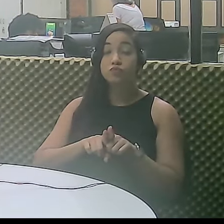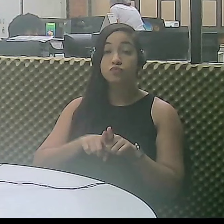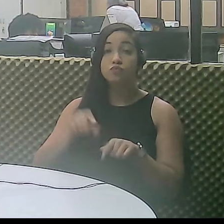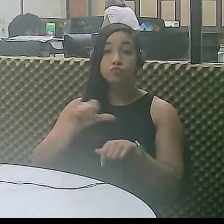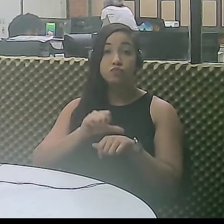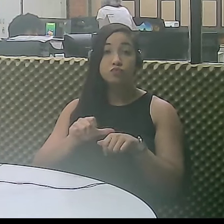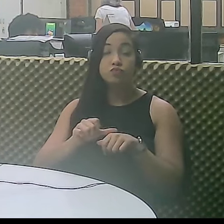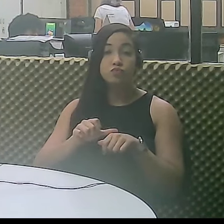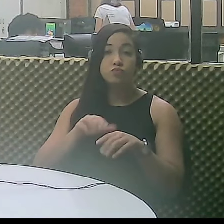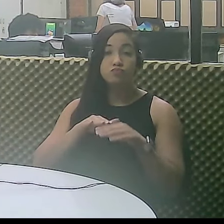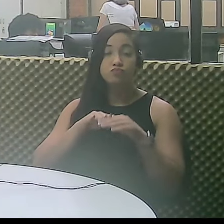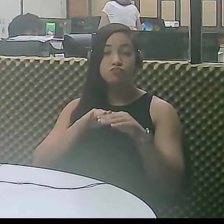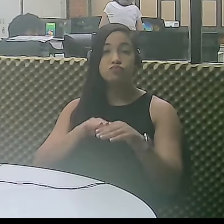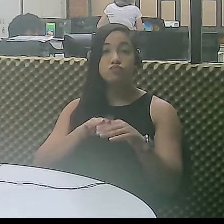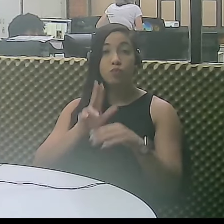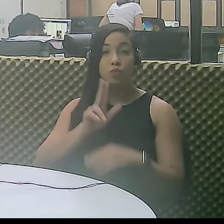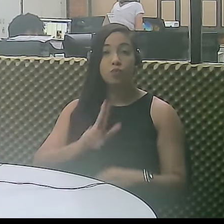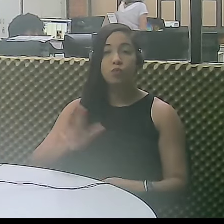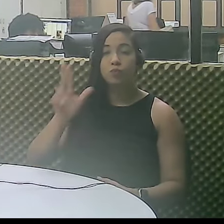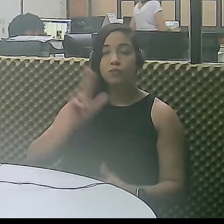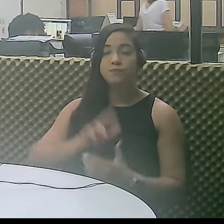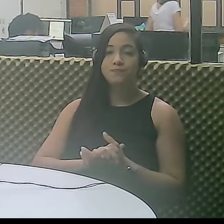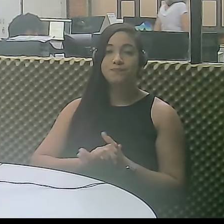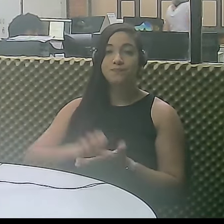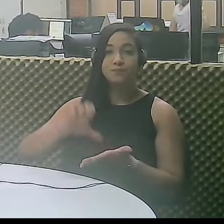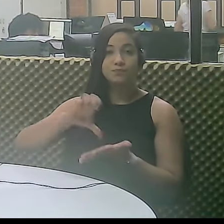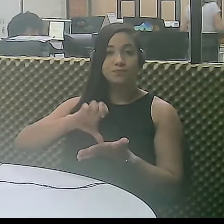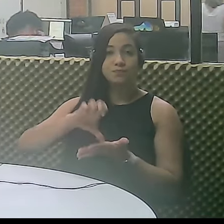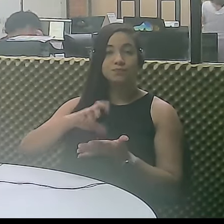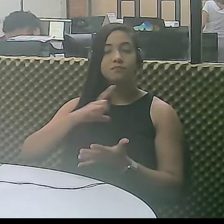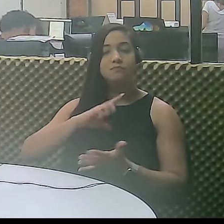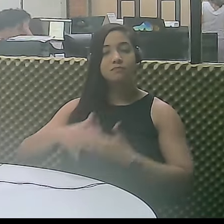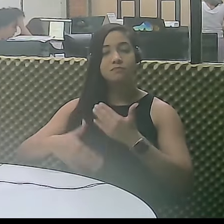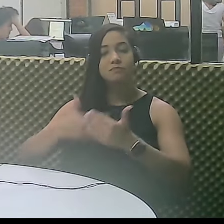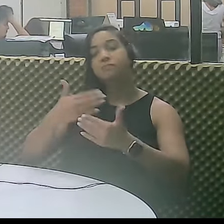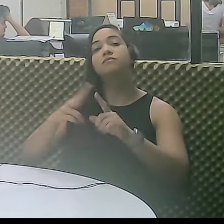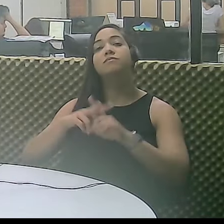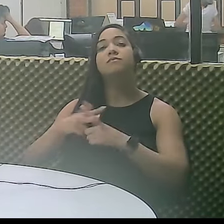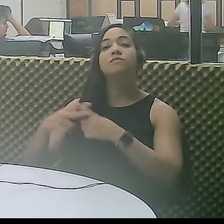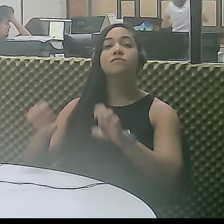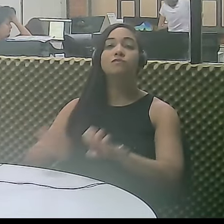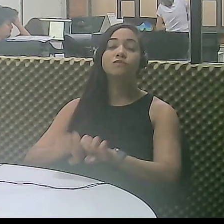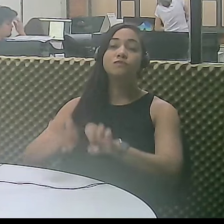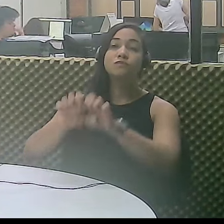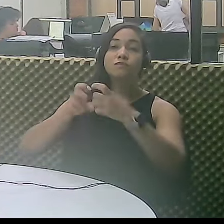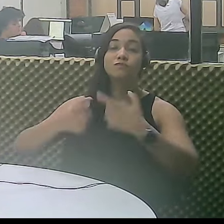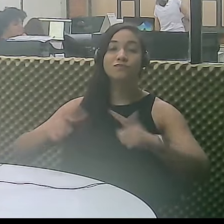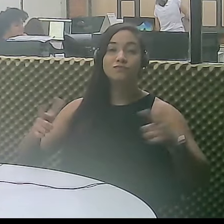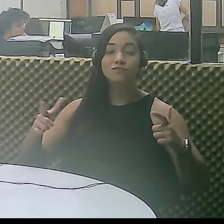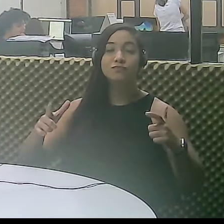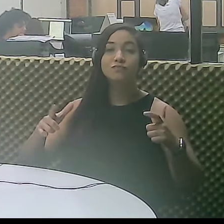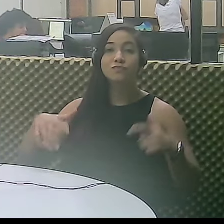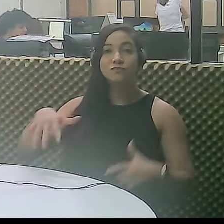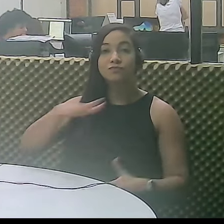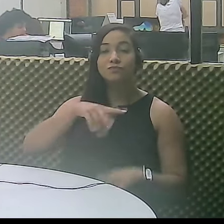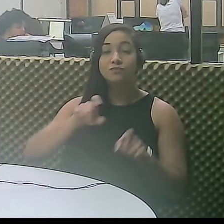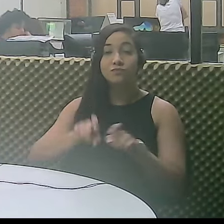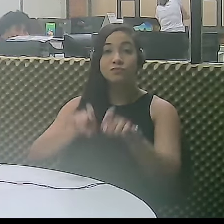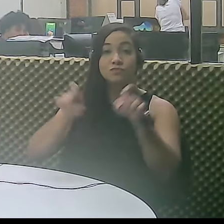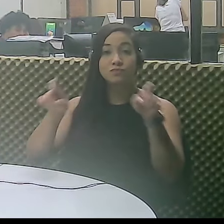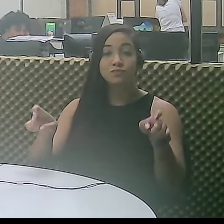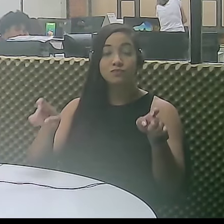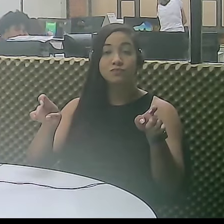procedimentos intervencionistas em Uberlândia. A unidade ainda está em processo de reforma estrutural e ampliação do setor de ginecologia